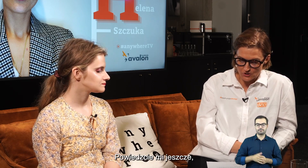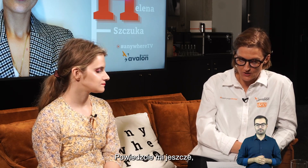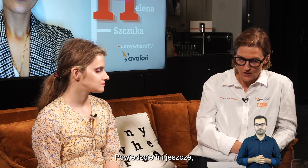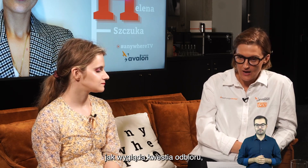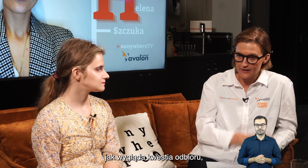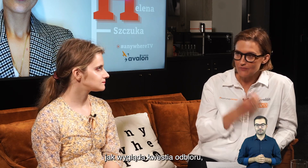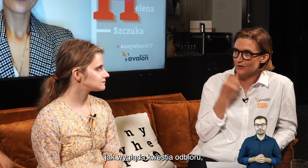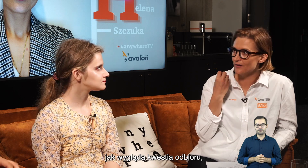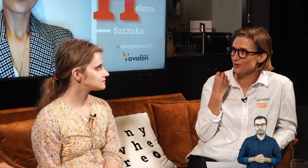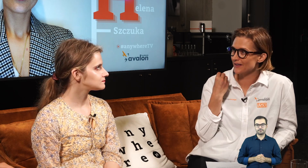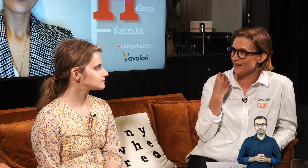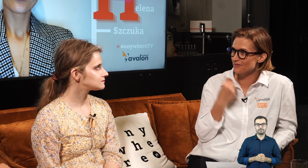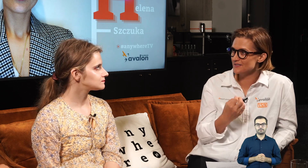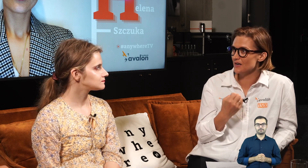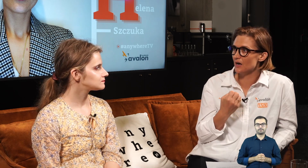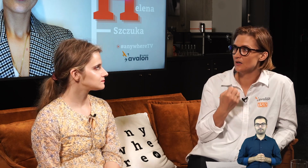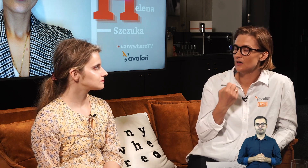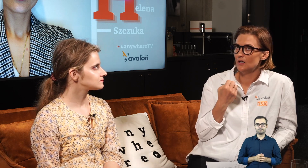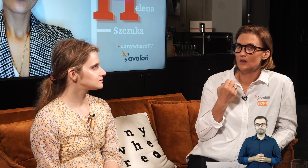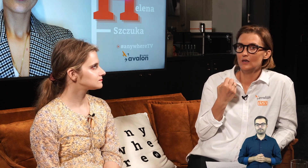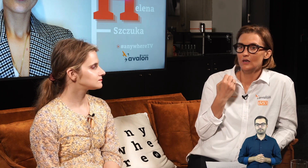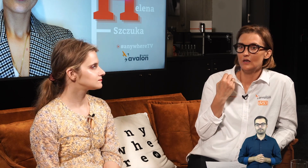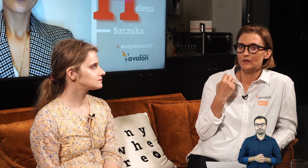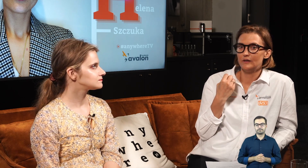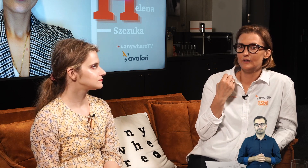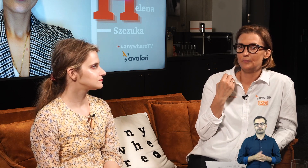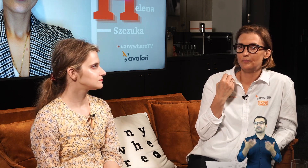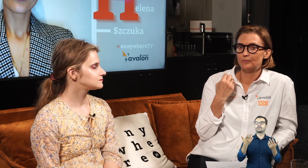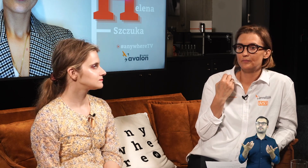mi jeszcze, a jak wygląda w ogóle taka kwestia